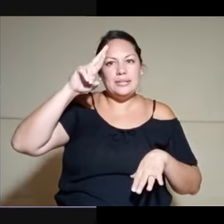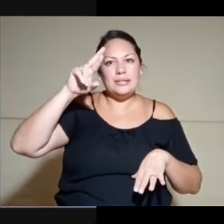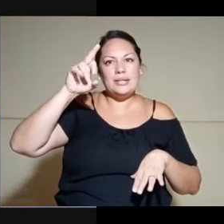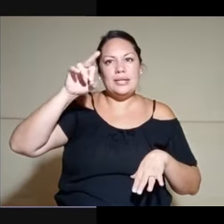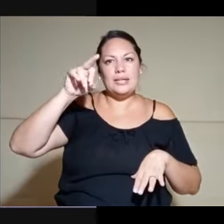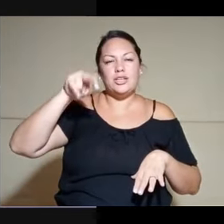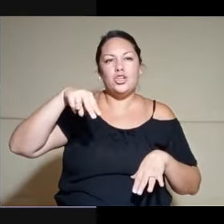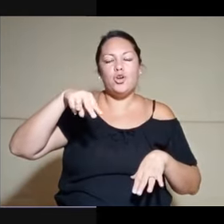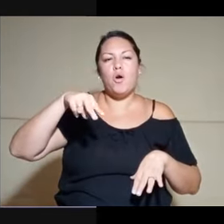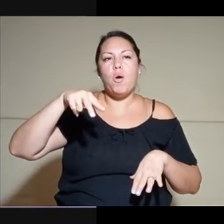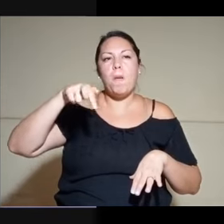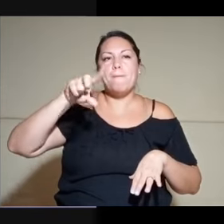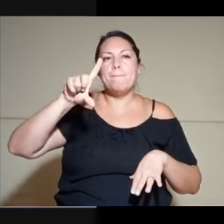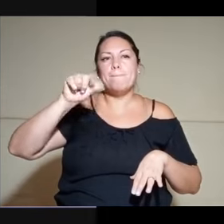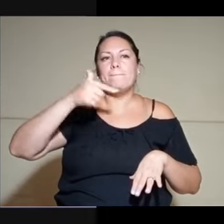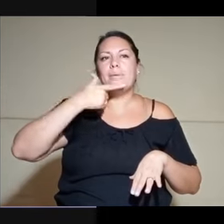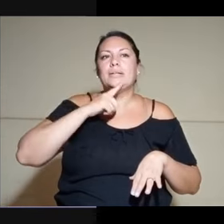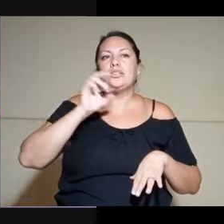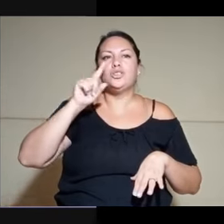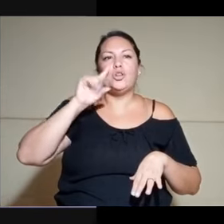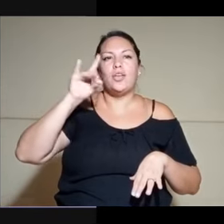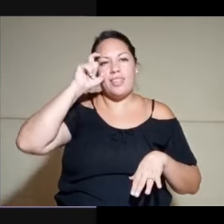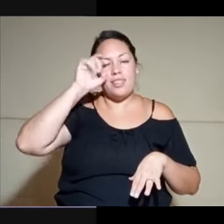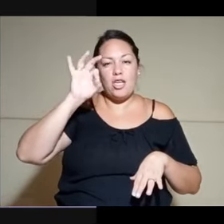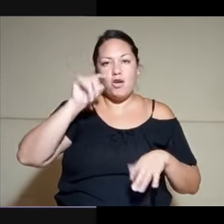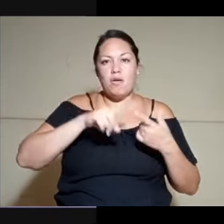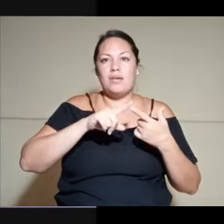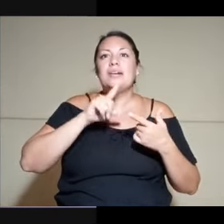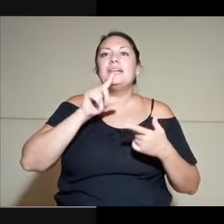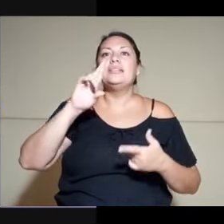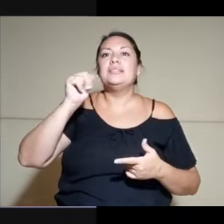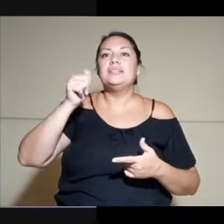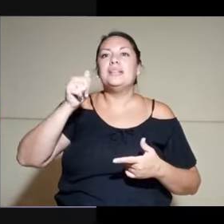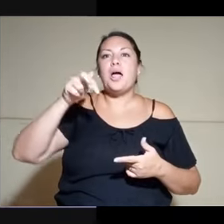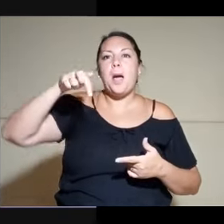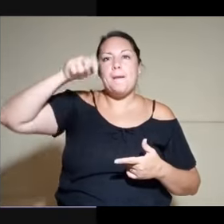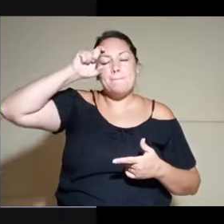es mover el músculo esternocleidomastoideo y trapecio. ¿Saben cuál es el trapecio?